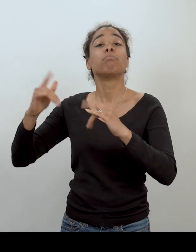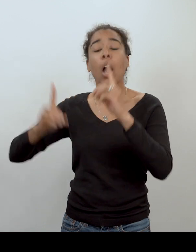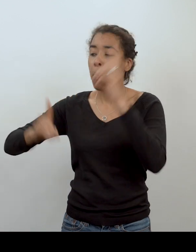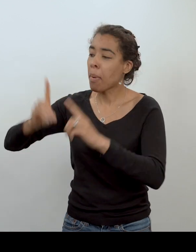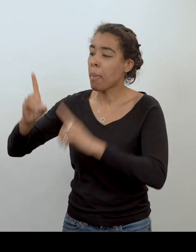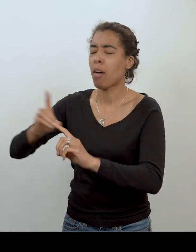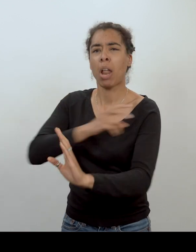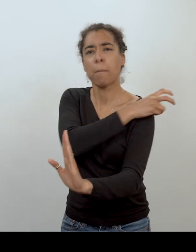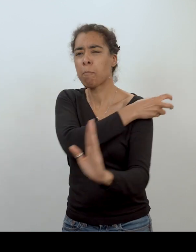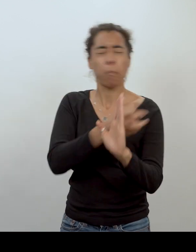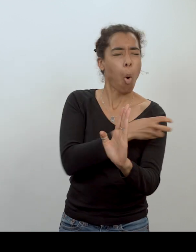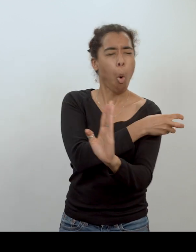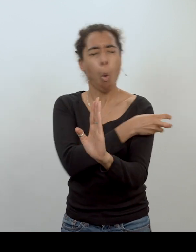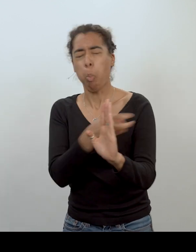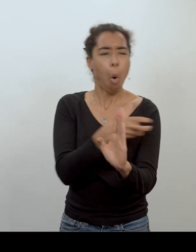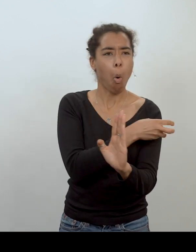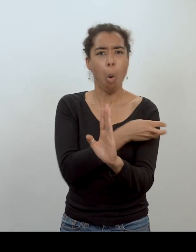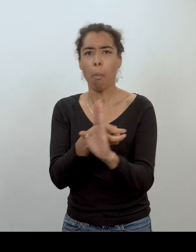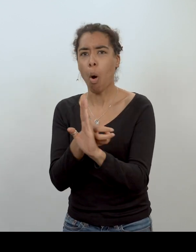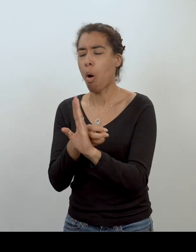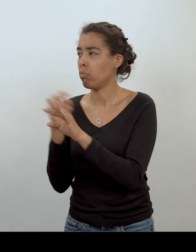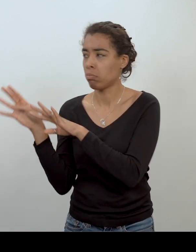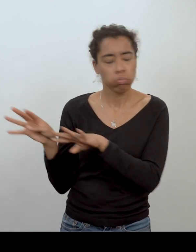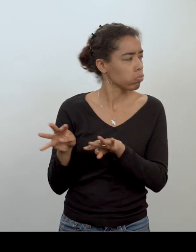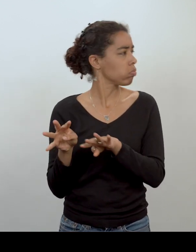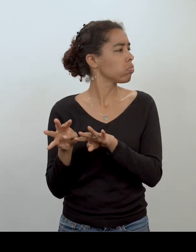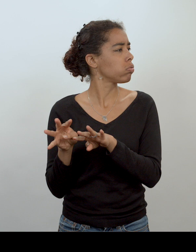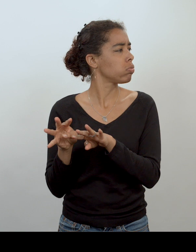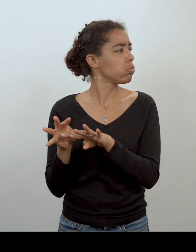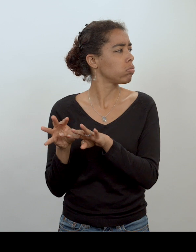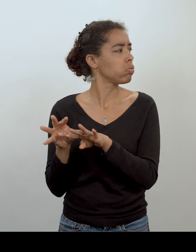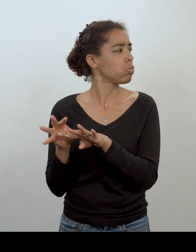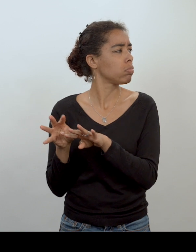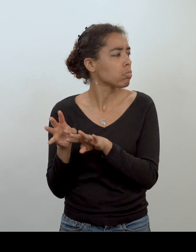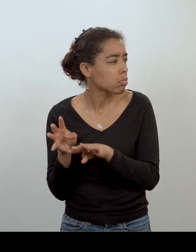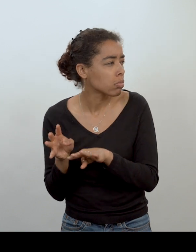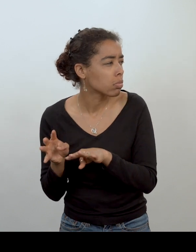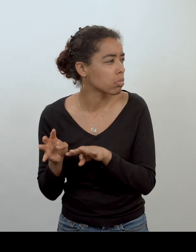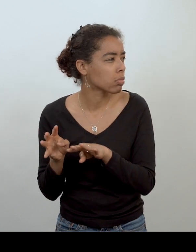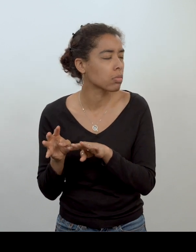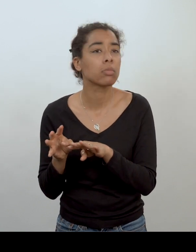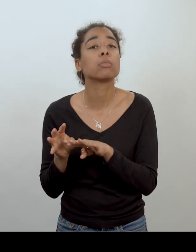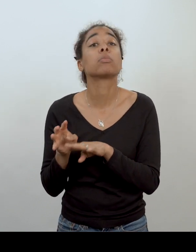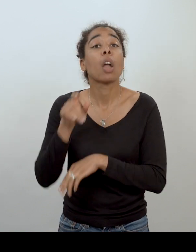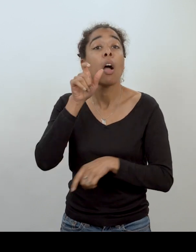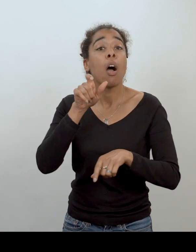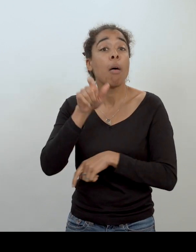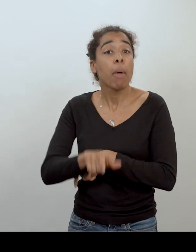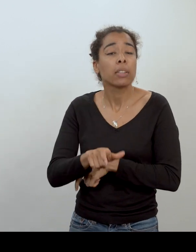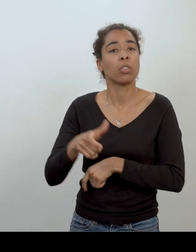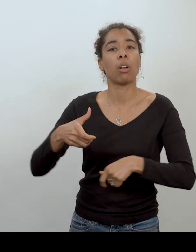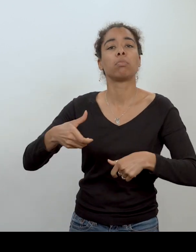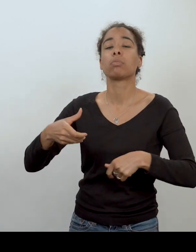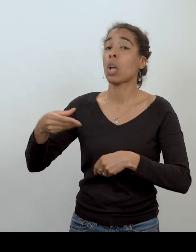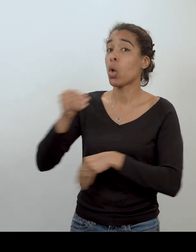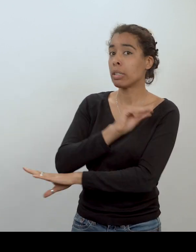pleine fête, un bruit énorme se fit entendre, venant de la porte d'entrée de l'hôtel où se tenait la fête. Les